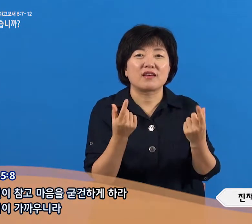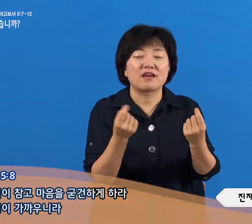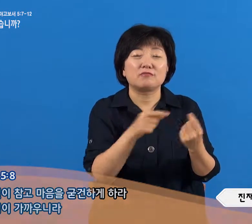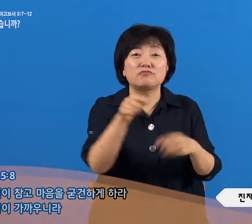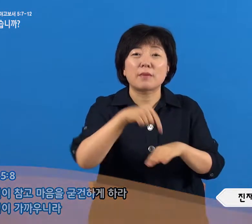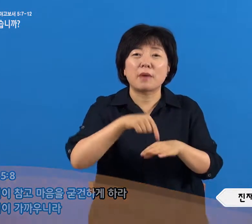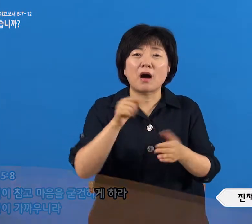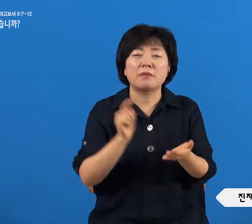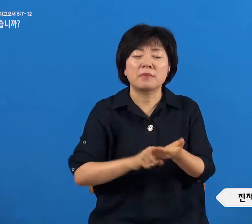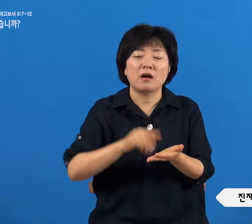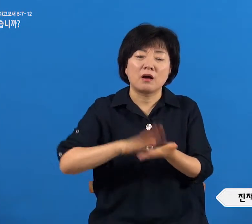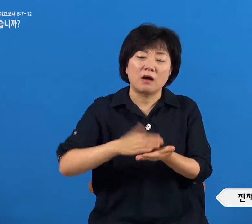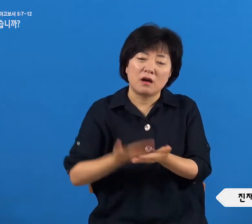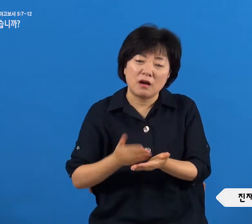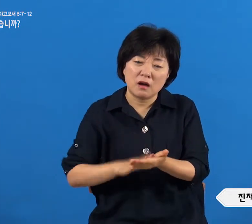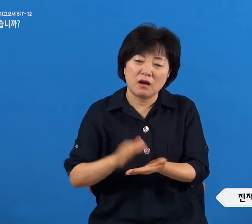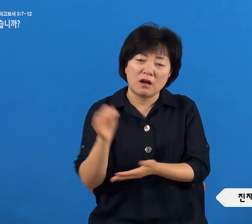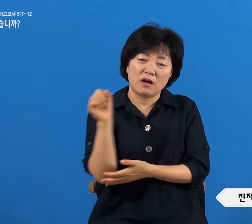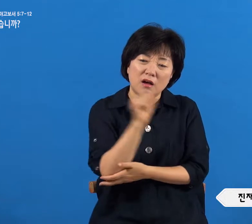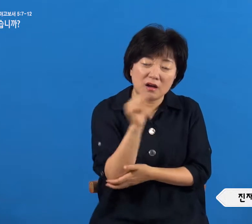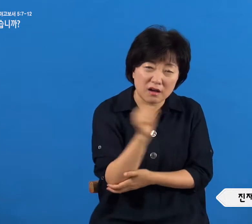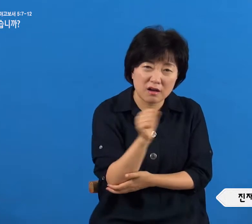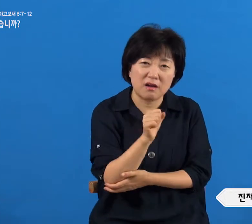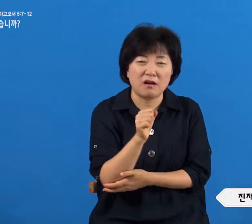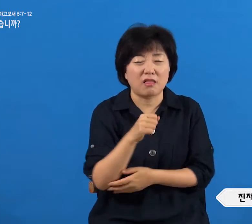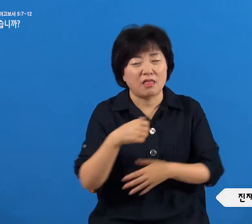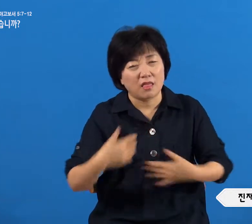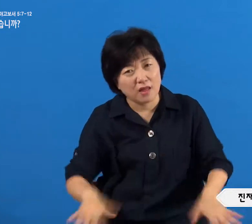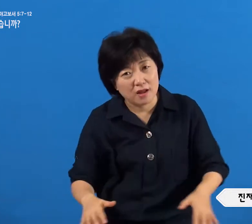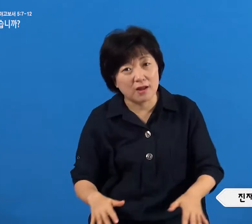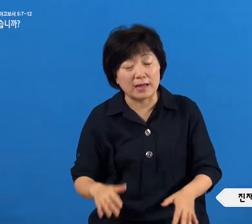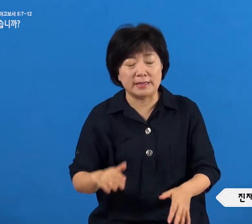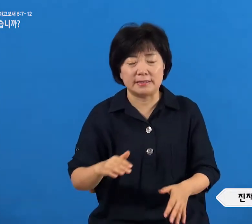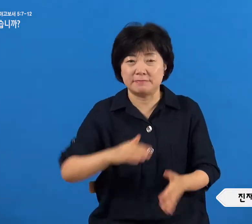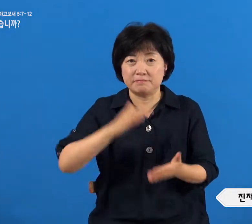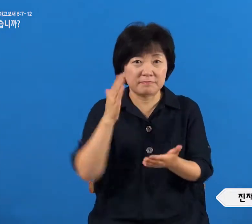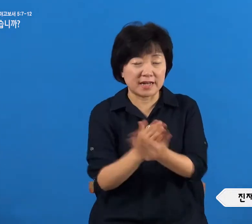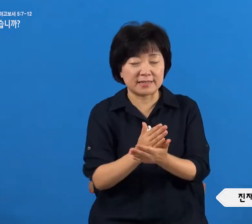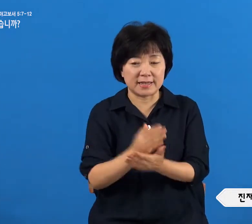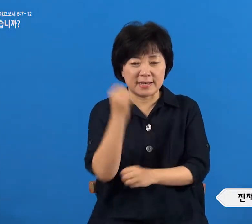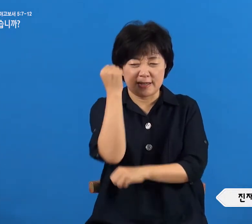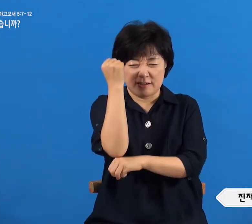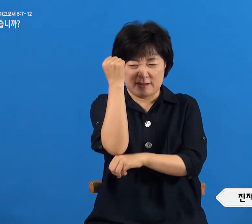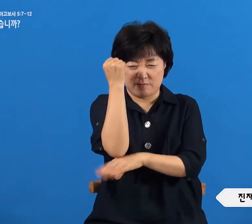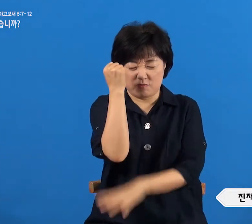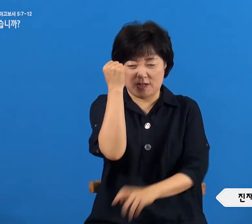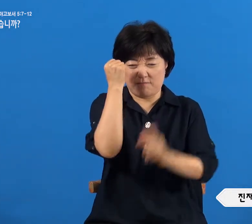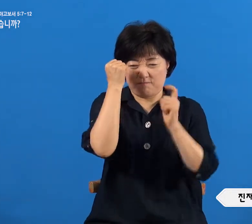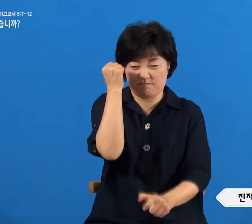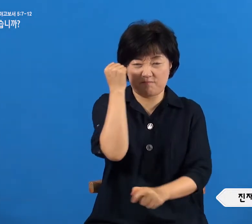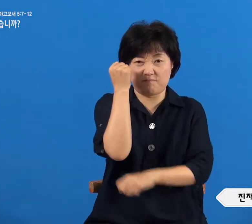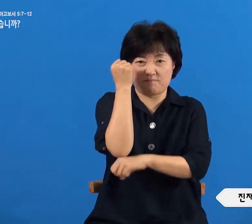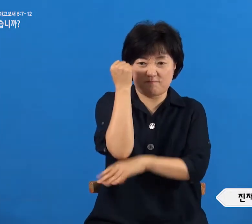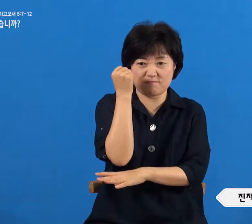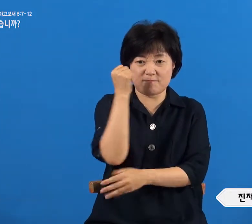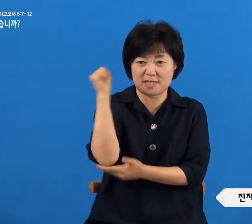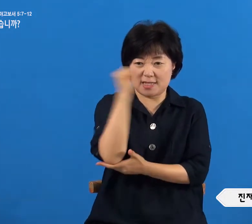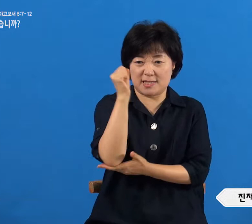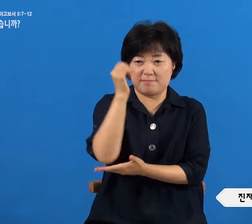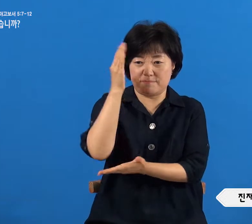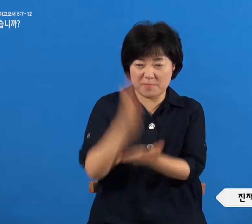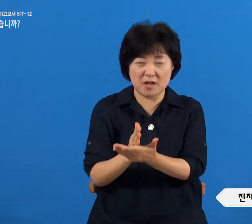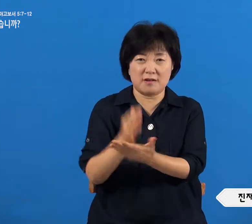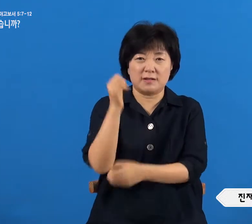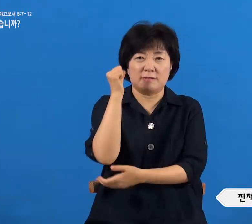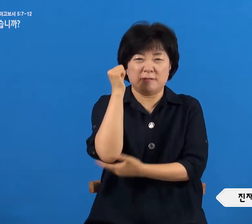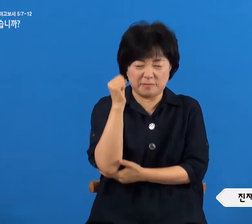마음이 흔들립니다. 요동합니다. 그런 가운데 뿌리를 깊이 내리고 흔들리지 않는 고정시키는